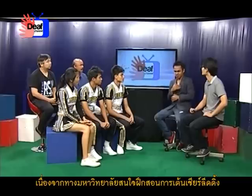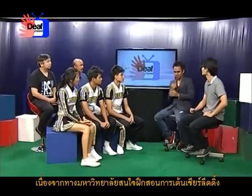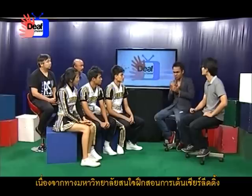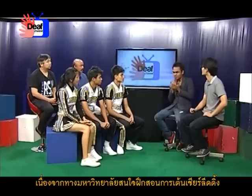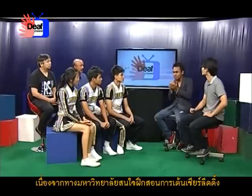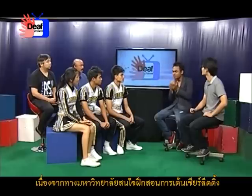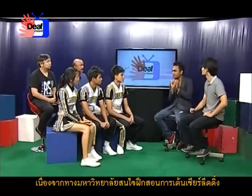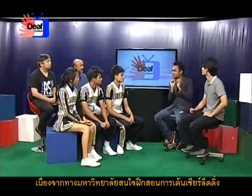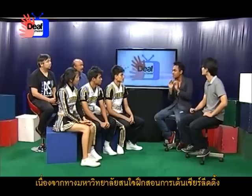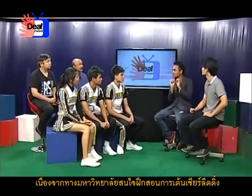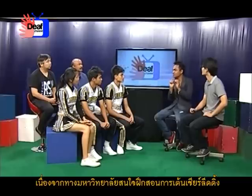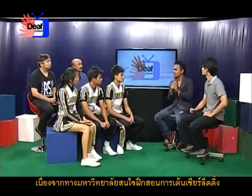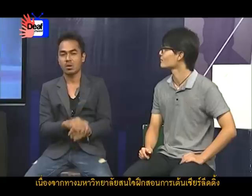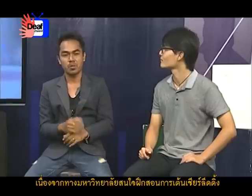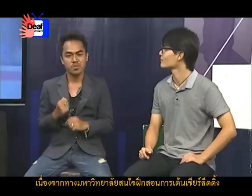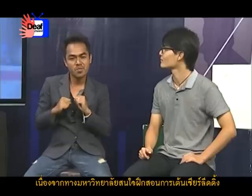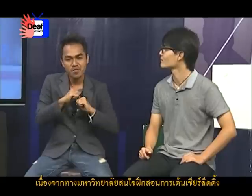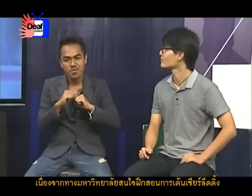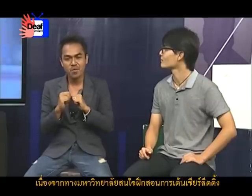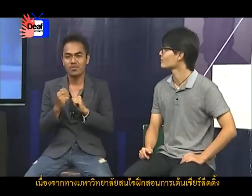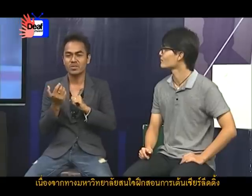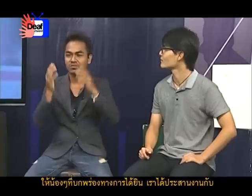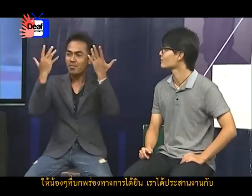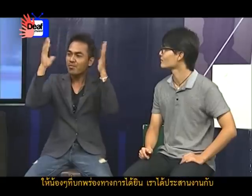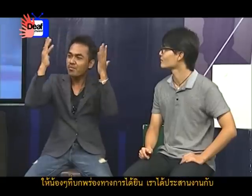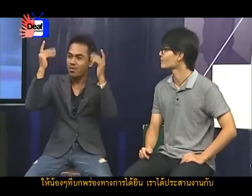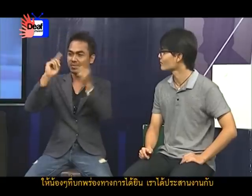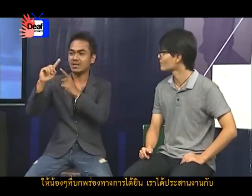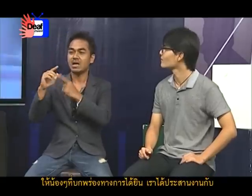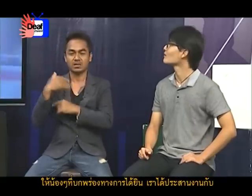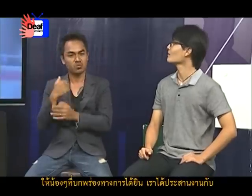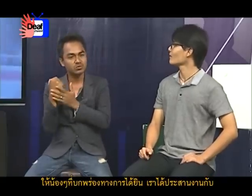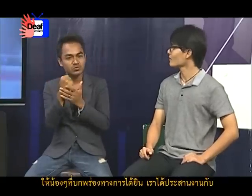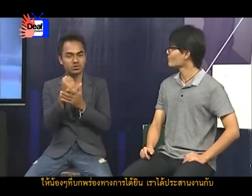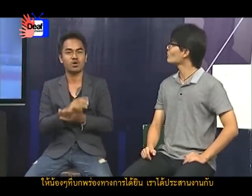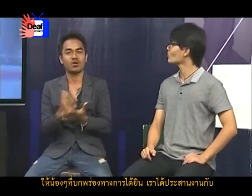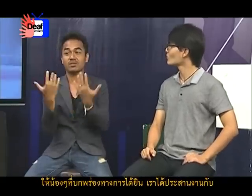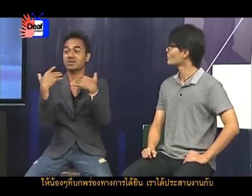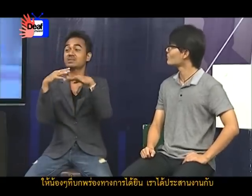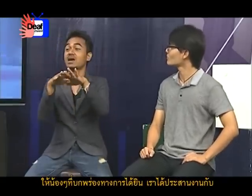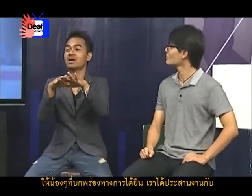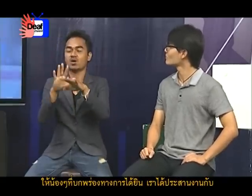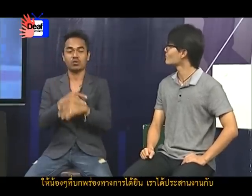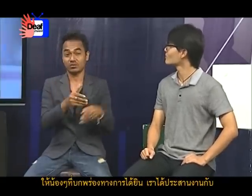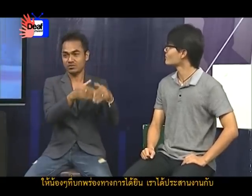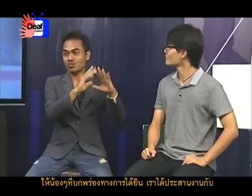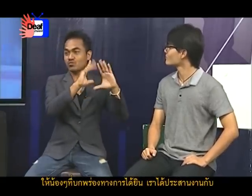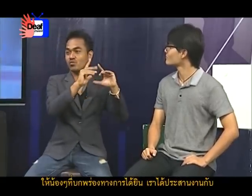ครับฝึกในการเต้นนะครับเชียร์ลีดดิ้งนั่นก็คือได้ประสานกับมหาวิทยาลัยรังสิตโดยชมรมเชียร์ลีดดิ้งของมหาวิทยาลัยรังสิตนะครับ